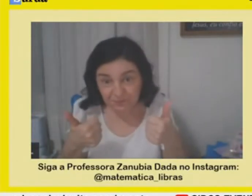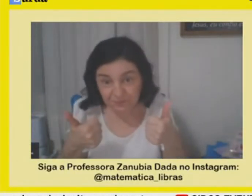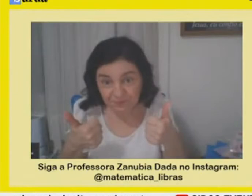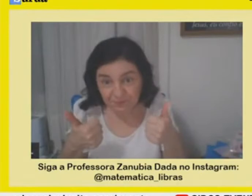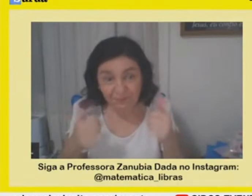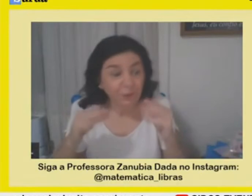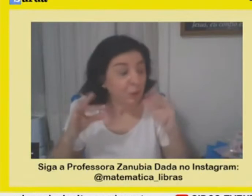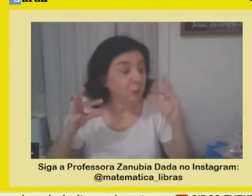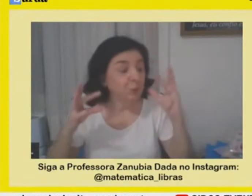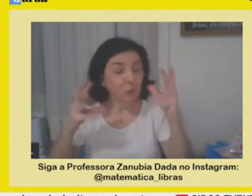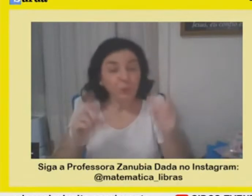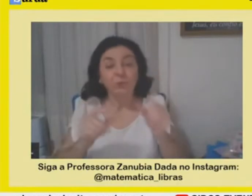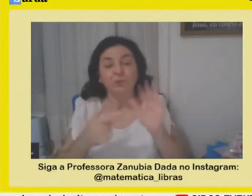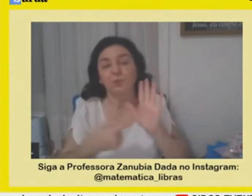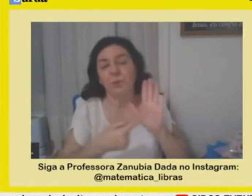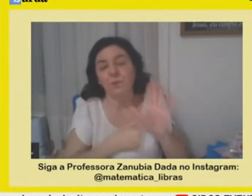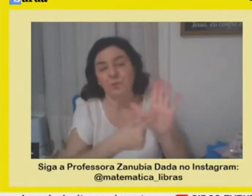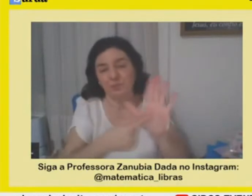Beleza?